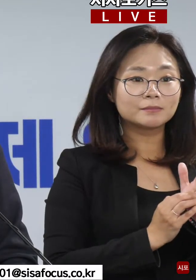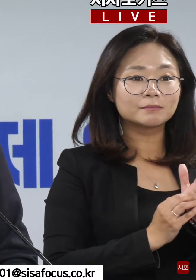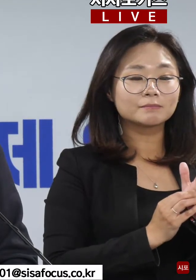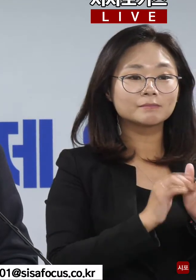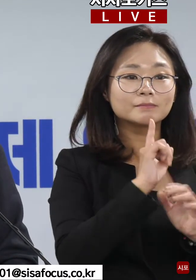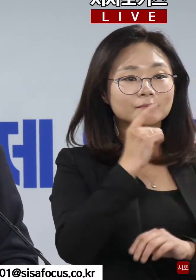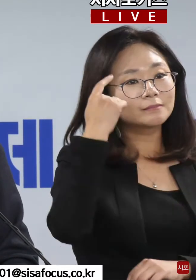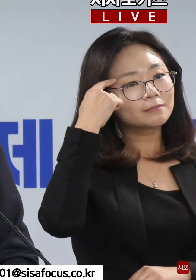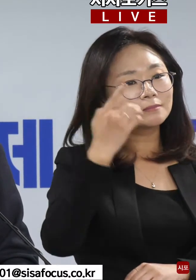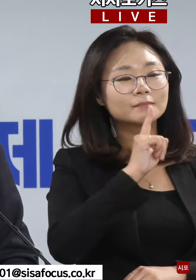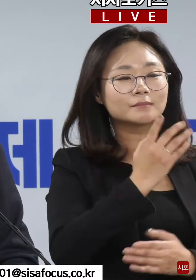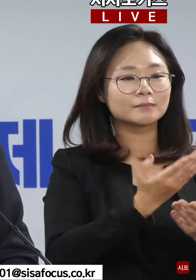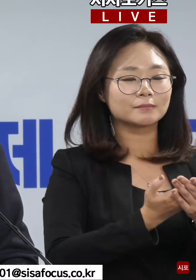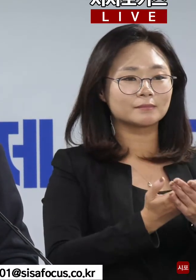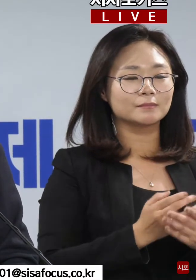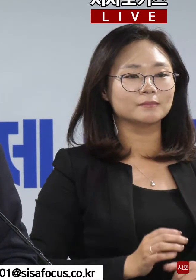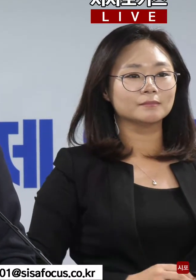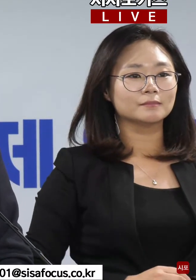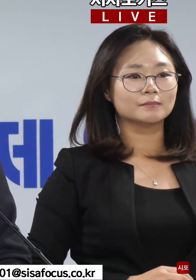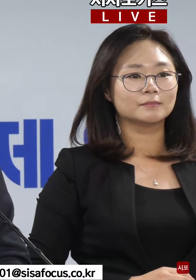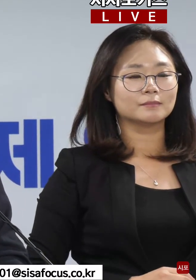대해서는 어떻게 생각하시는지 궁금합니다.